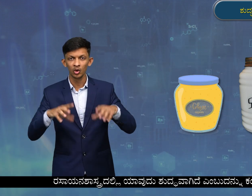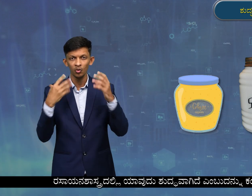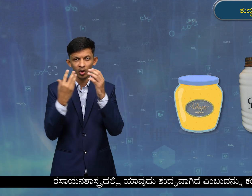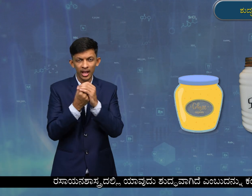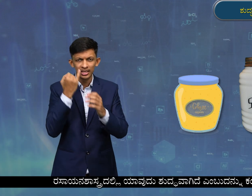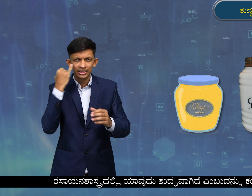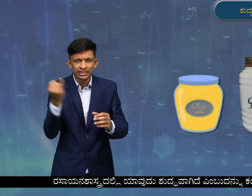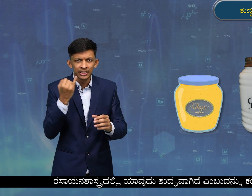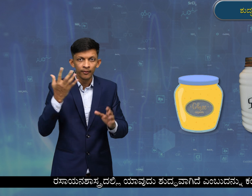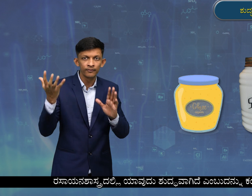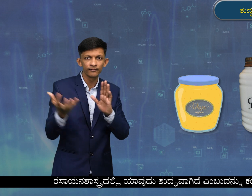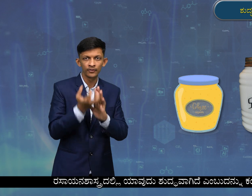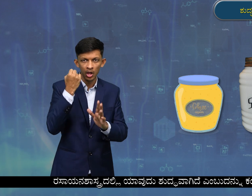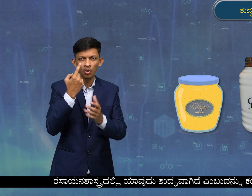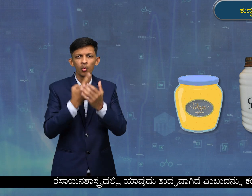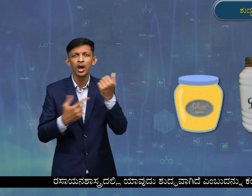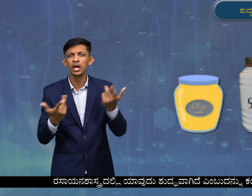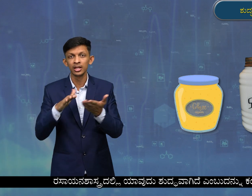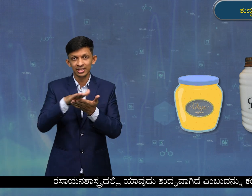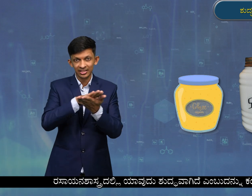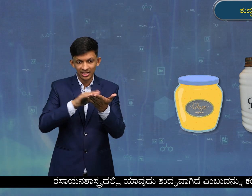ರಾಸಾಯನಶಾಸ್ತ್ರದಲ್ಲಿ ಯಾವುದು ಶುದ್ಧವಾಗಿದೆ ಎಂಬುದನ್ನು ಕಂಡುಹಿಡಿಯೋಣ.